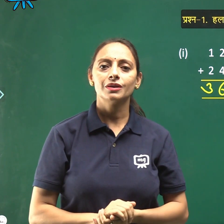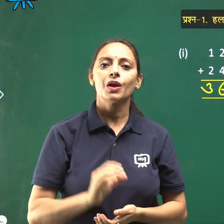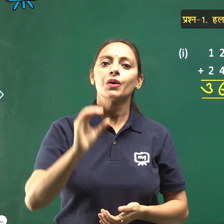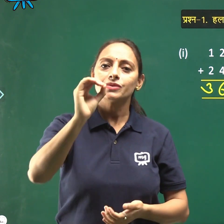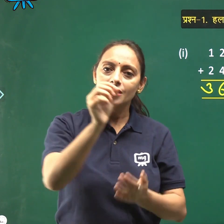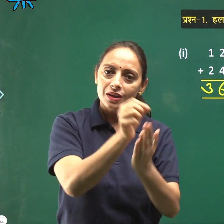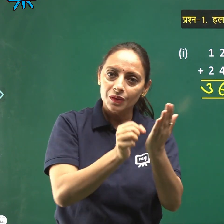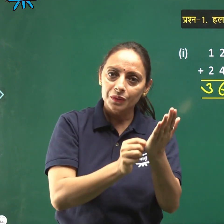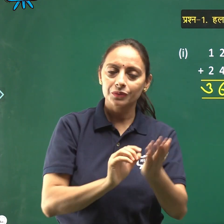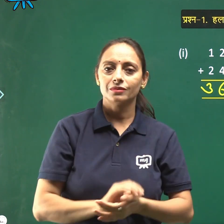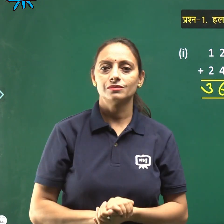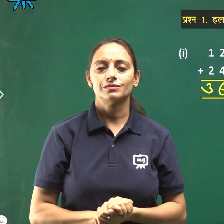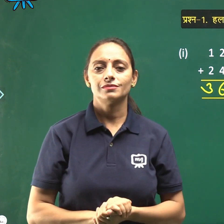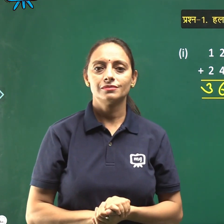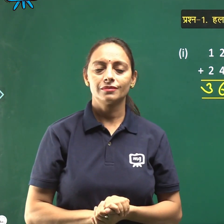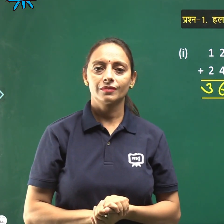0 + 0 0।